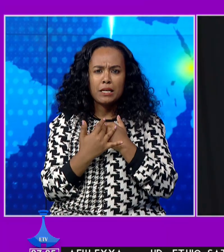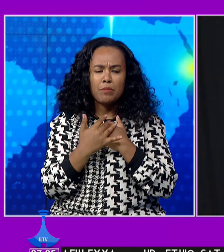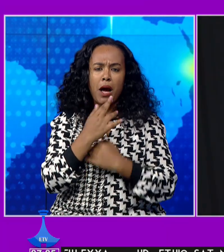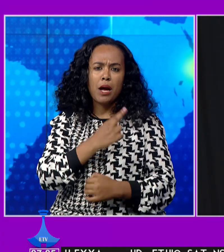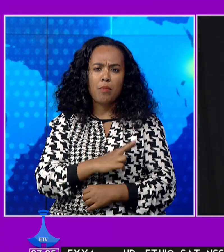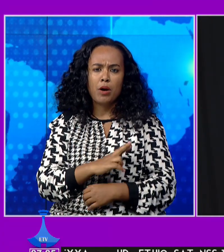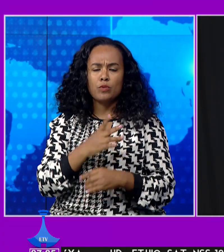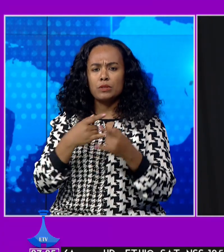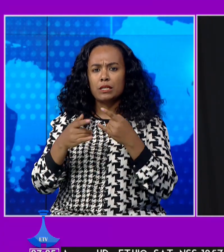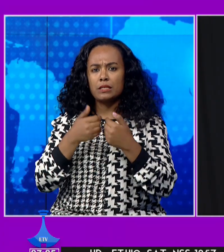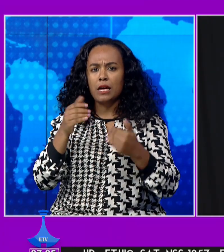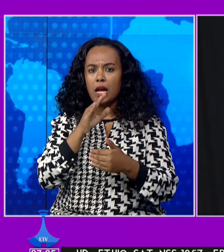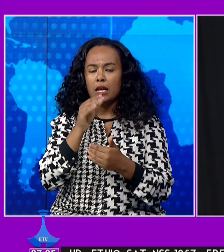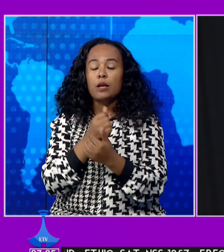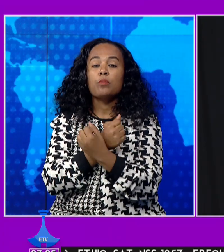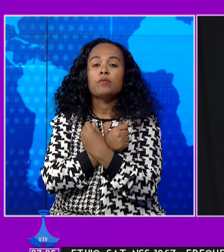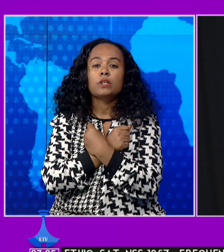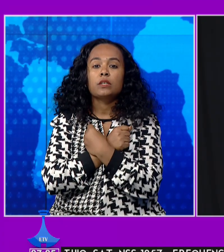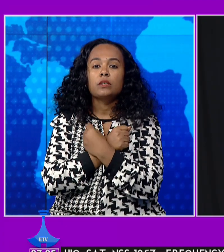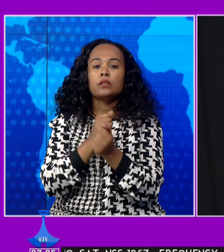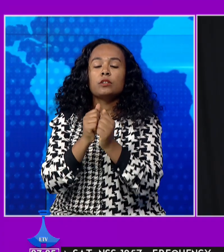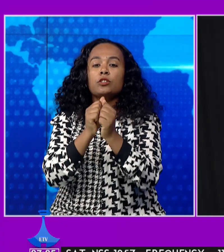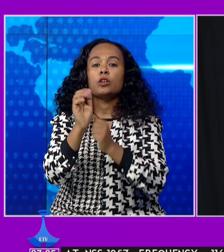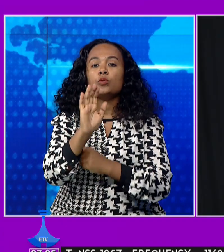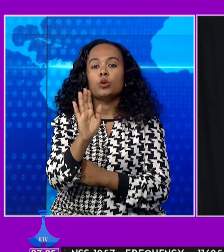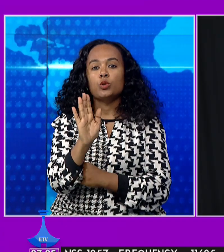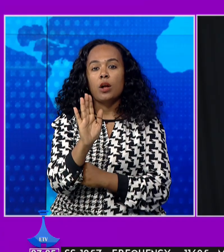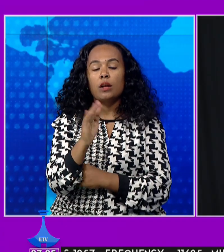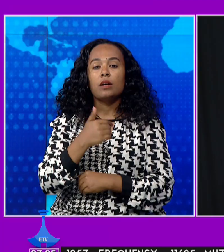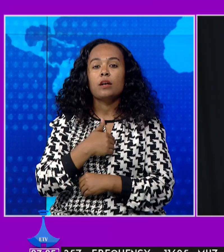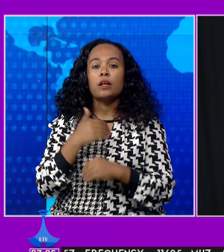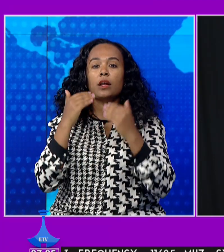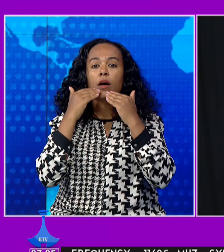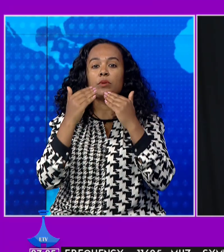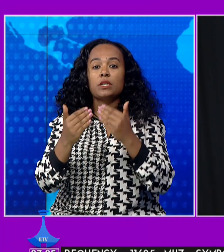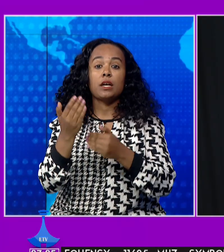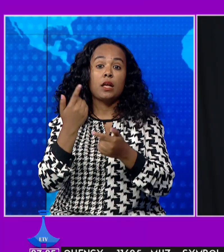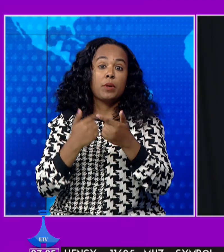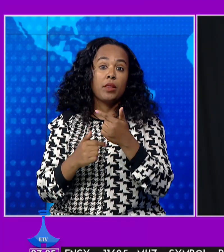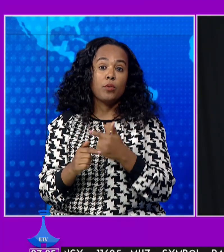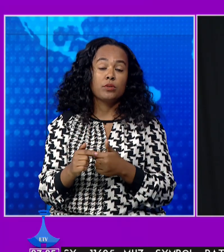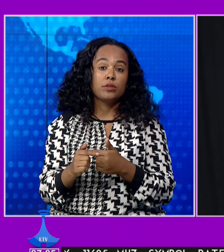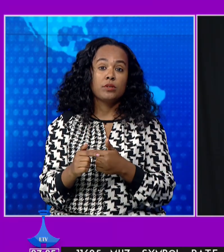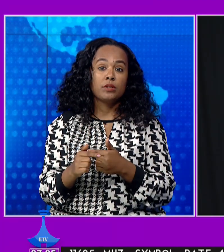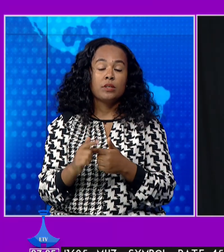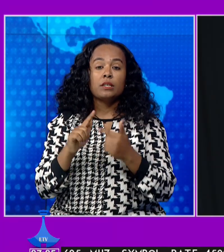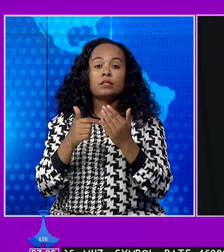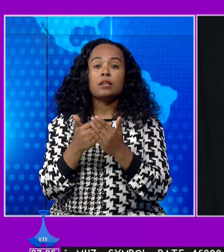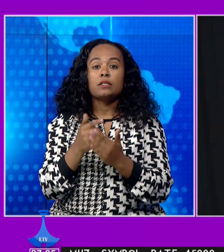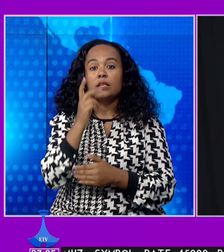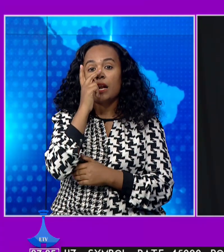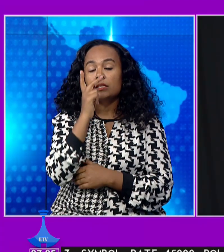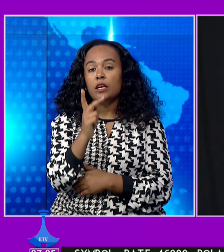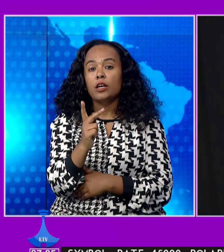ሳይለይ በፍቅር ሸኝቷቸዋል። እኔ ላመሰግን ነው የመጣሁት። ስለዚህ